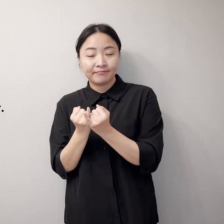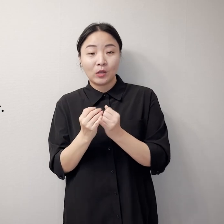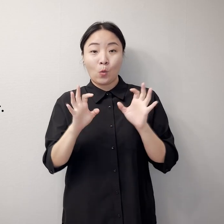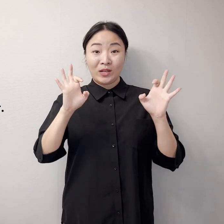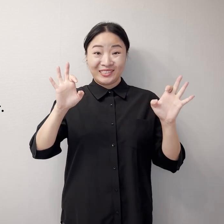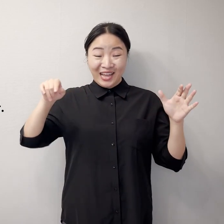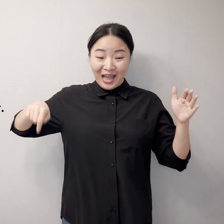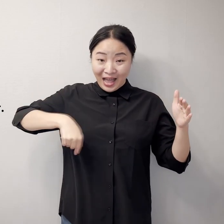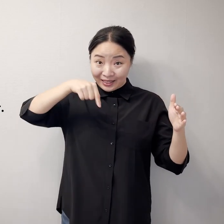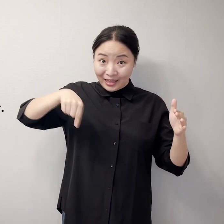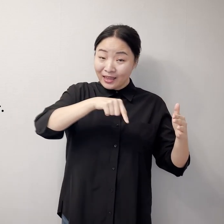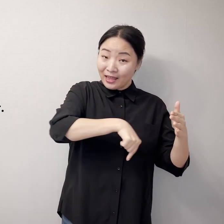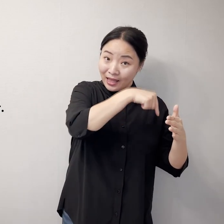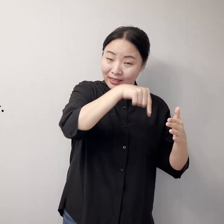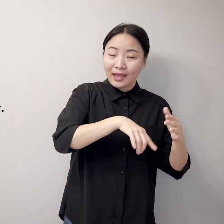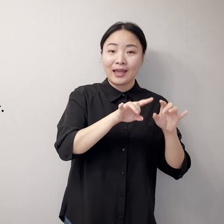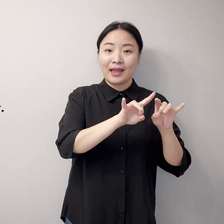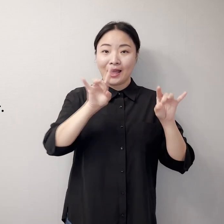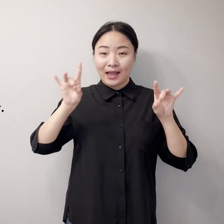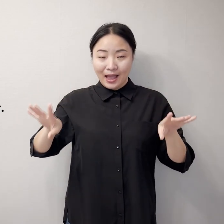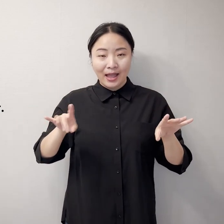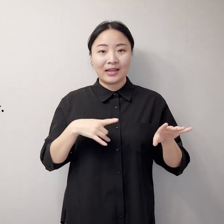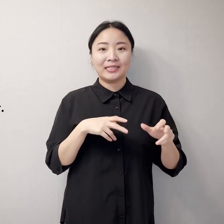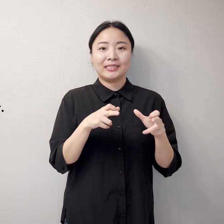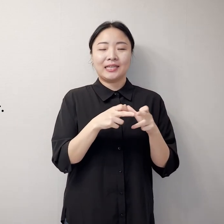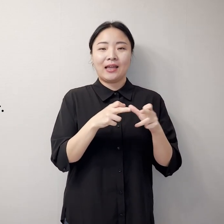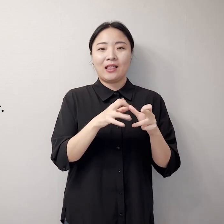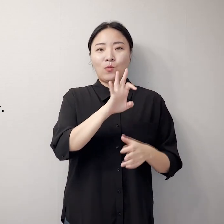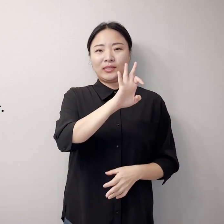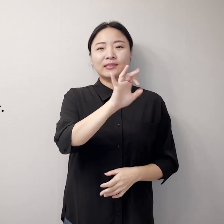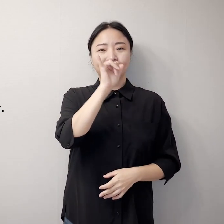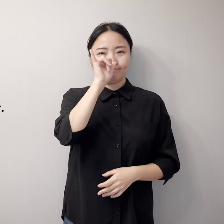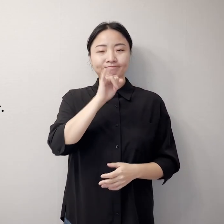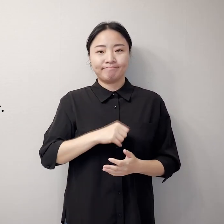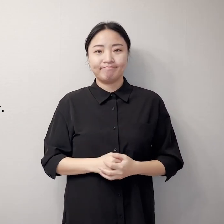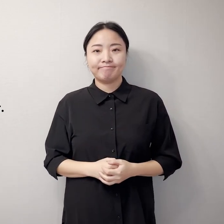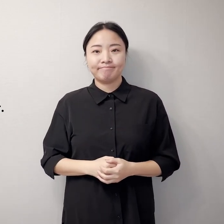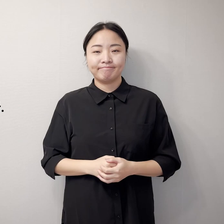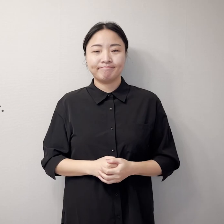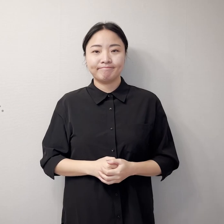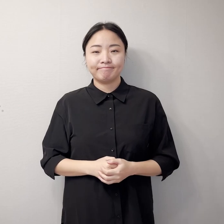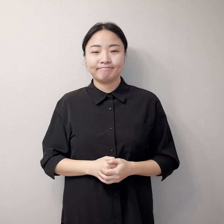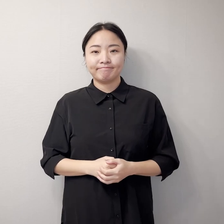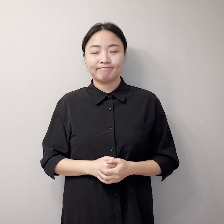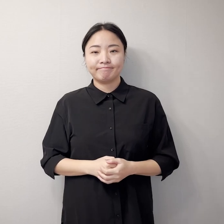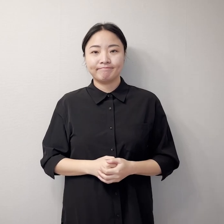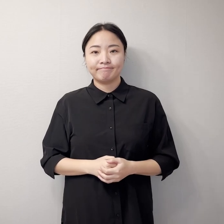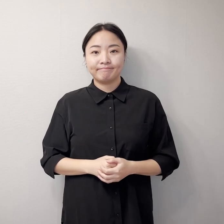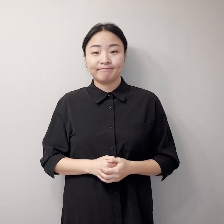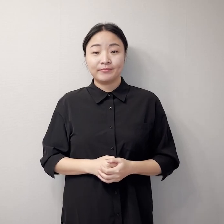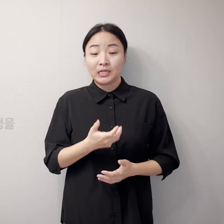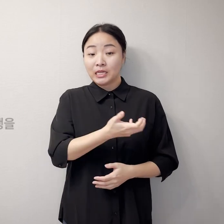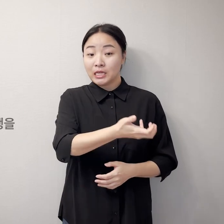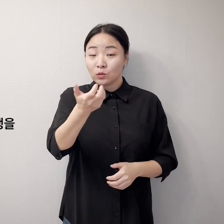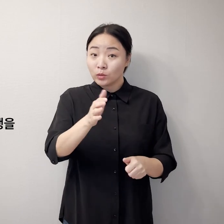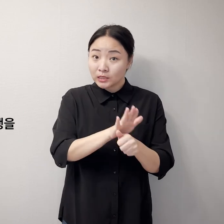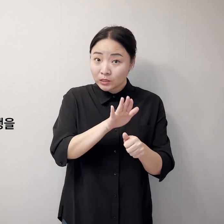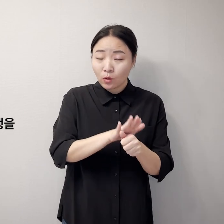여성 화장실 내부에 각각 장애인 화장실이 마련되어 있습니다 이동 지원 및